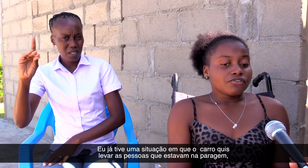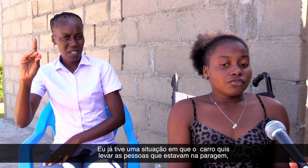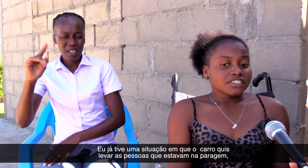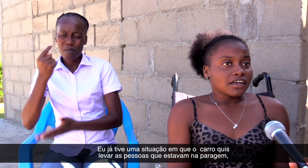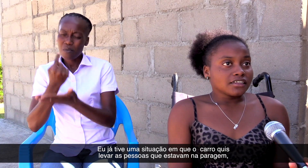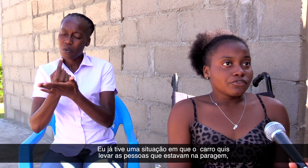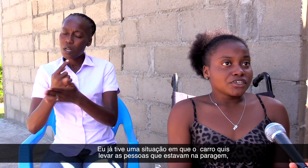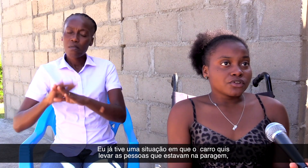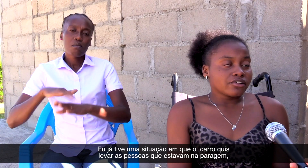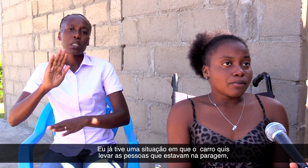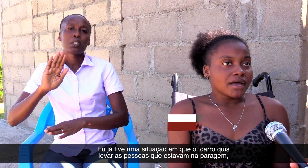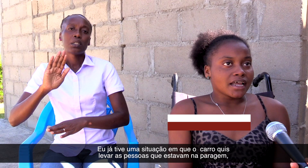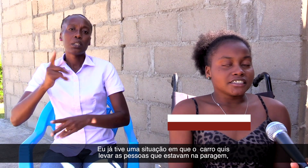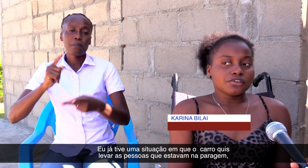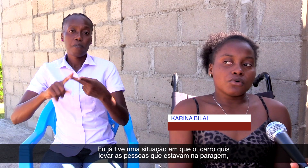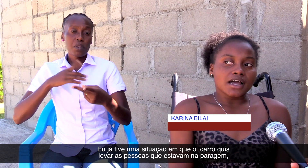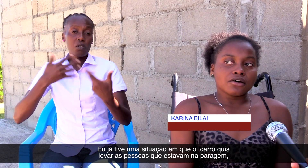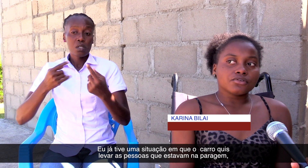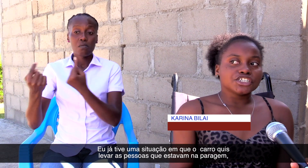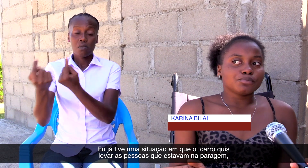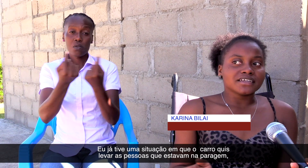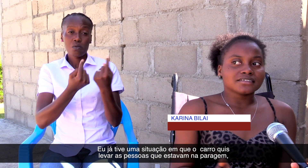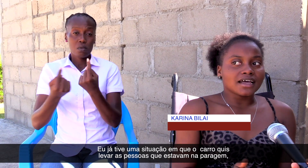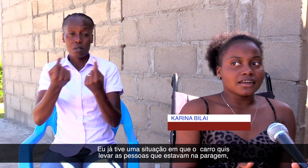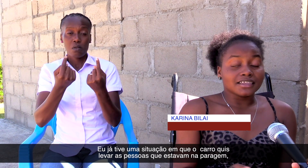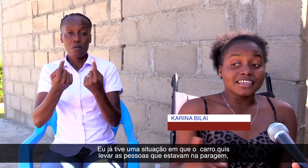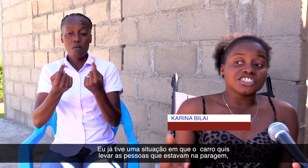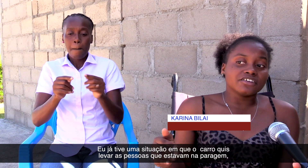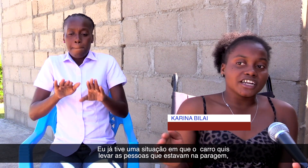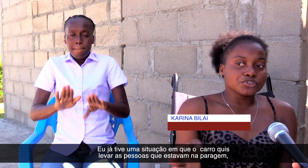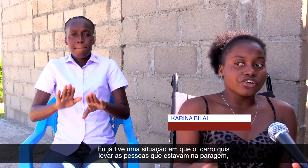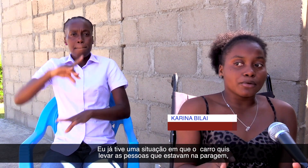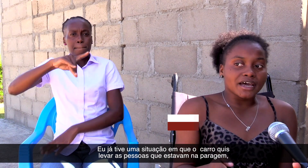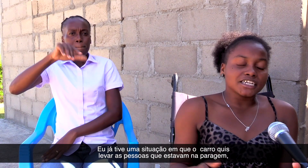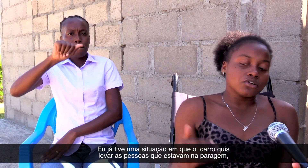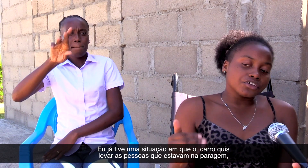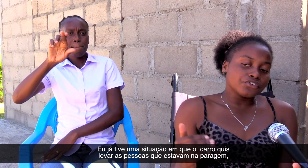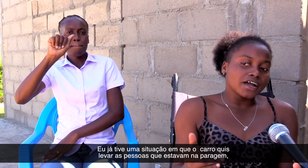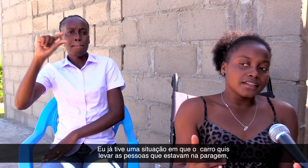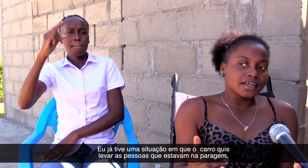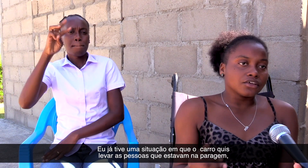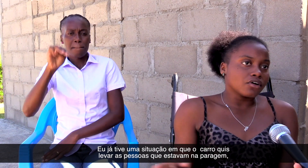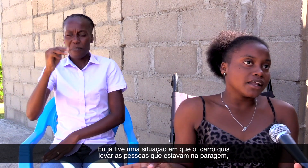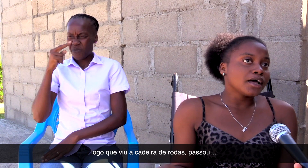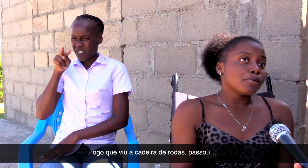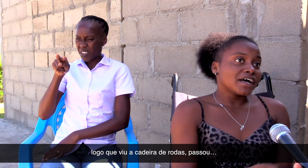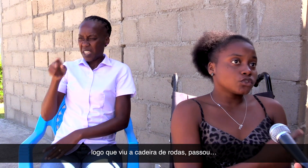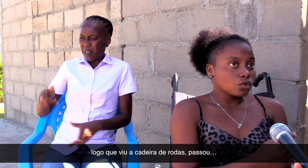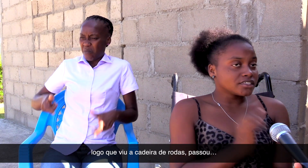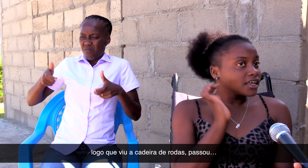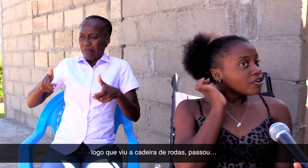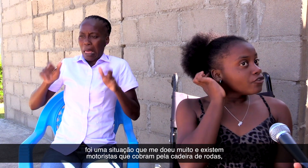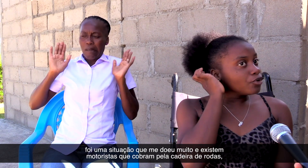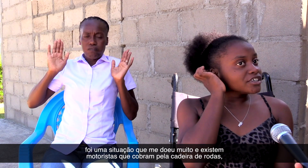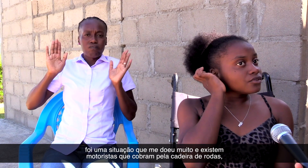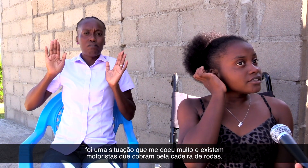Eu já tive uma situação na paragem que o carro quis passar, quis levar as pessoas que estavam na paragem, logo que virou a cadeira de roda, passou.